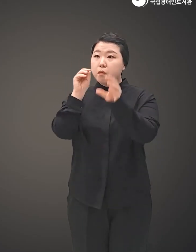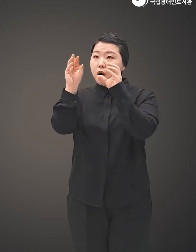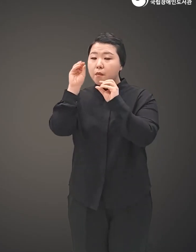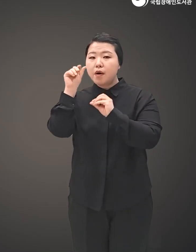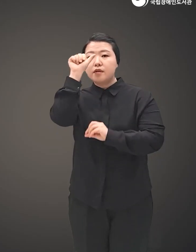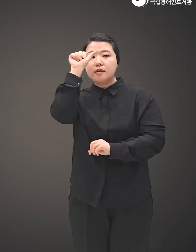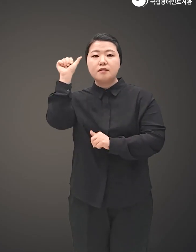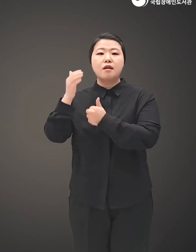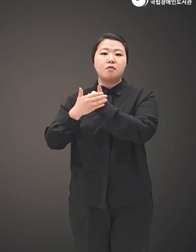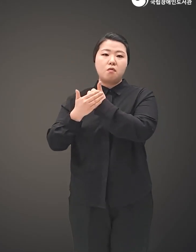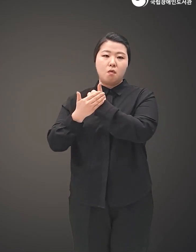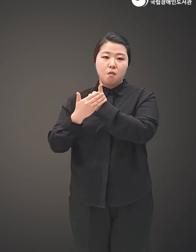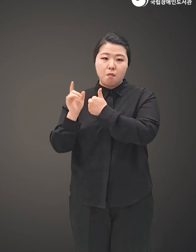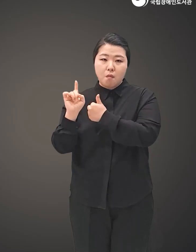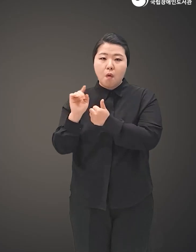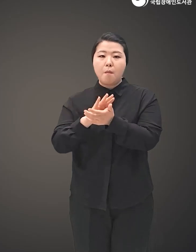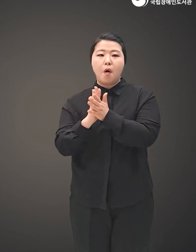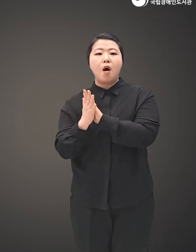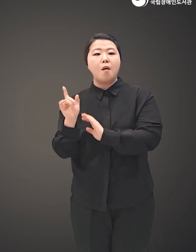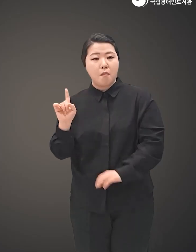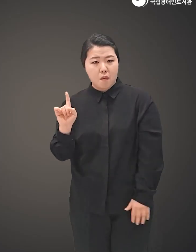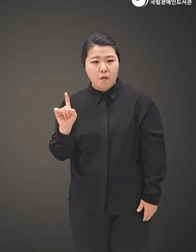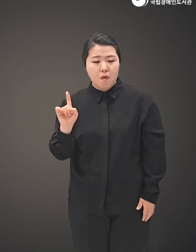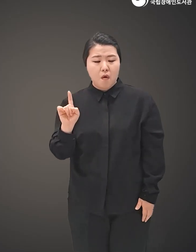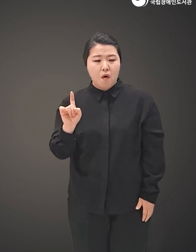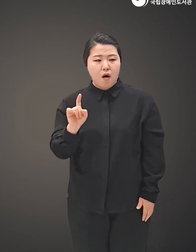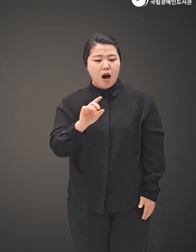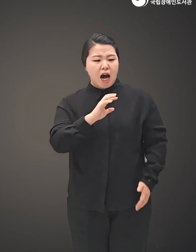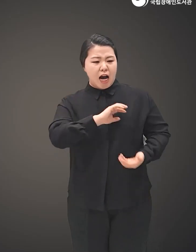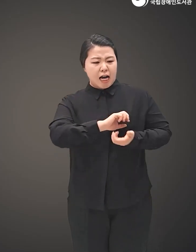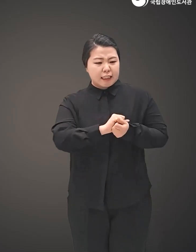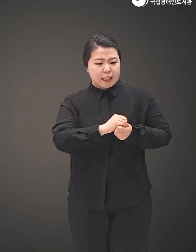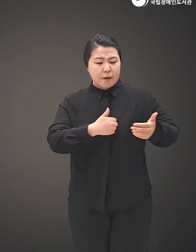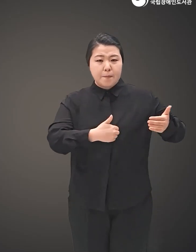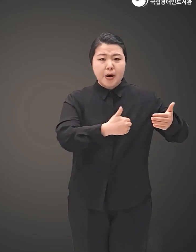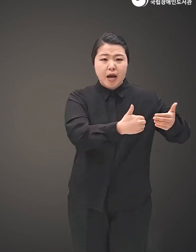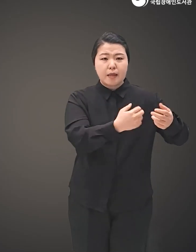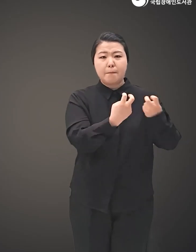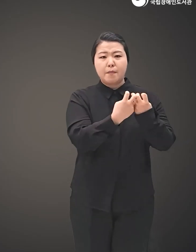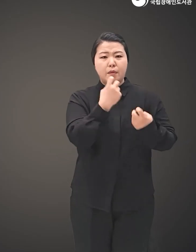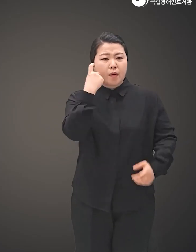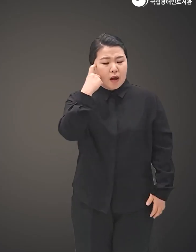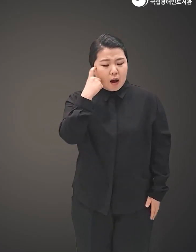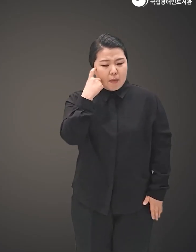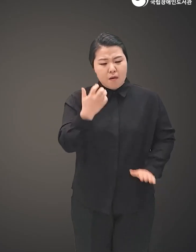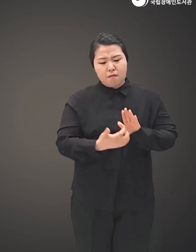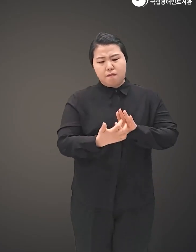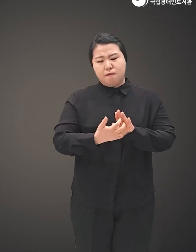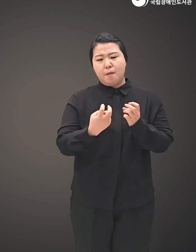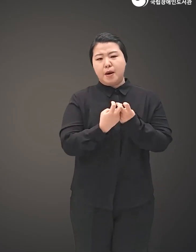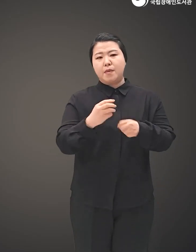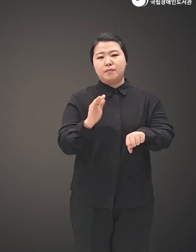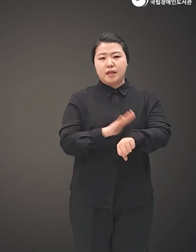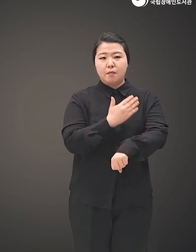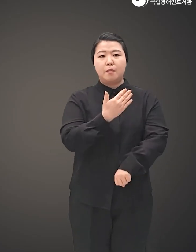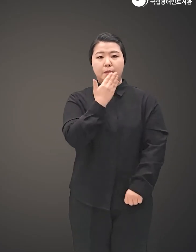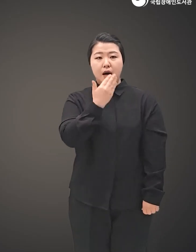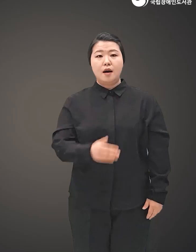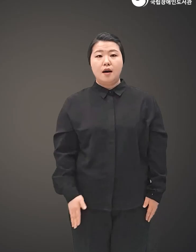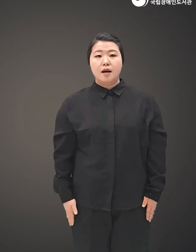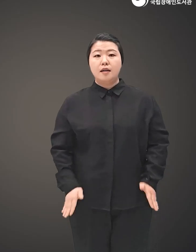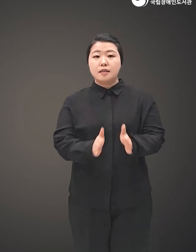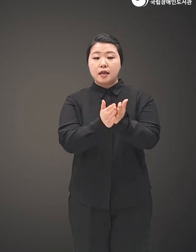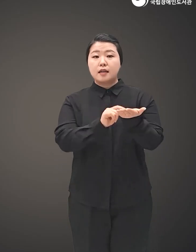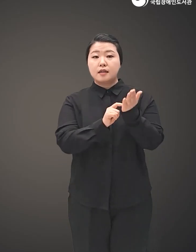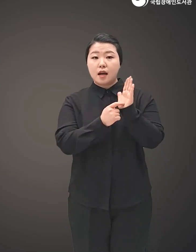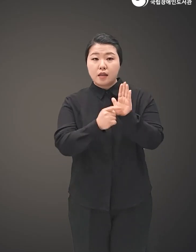어떻게 변화시킬 것인지 공부를 너무 짧게만 보면 편법을 사용하게 되는 거죠. 책에 등장하는 공부 천재